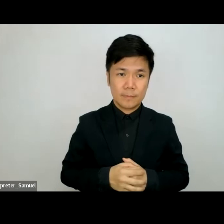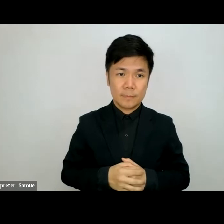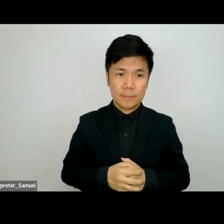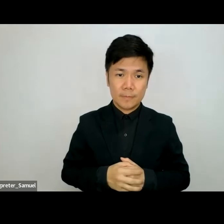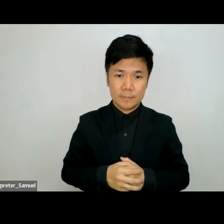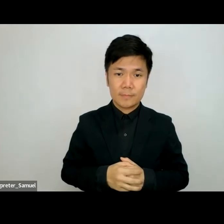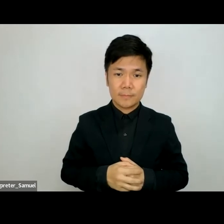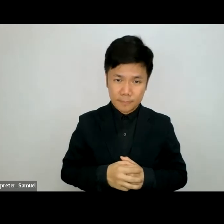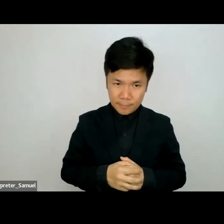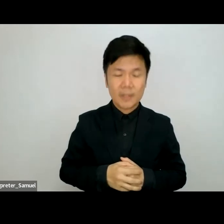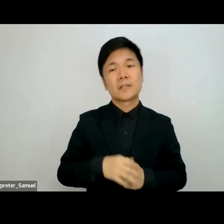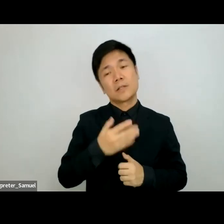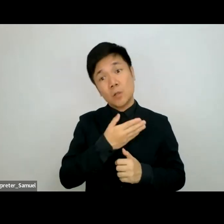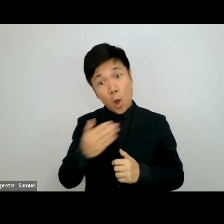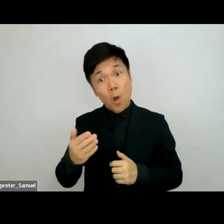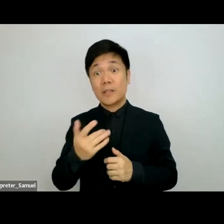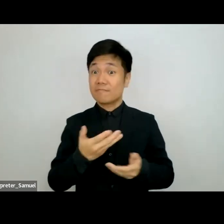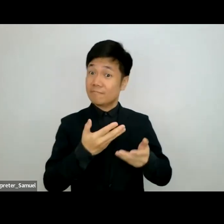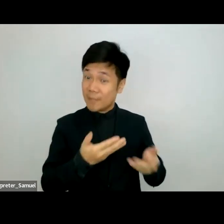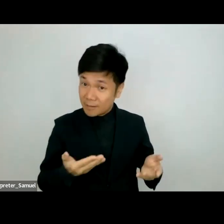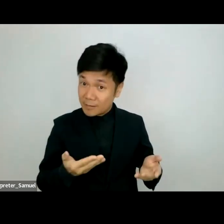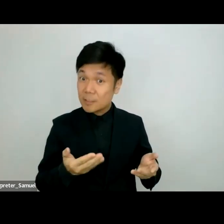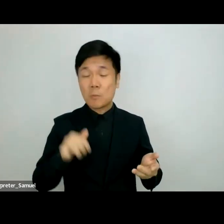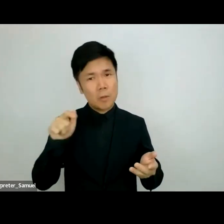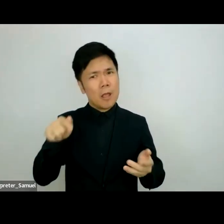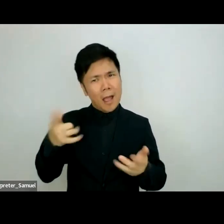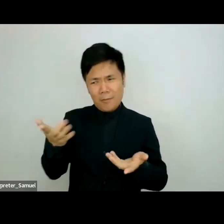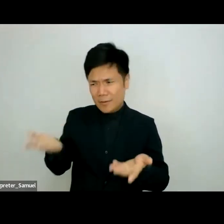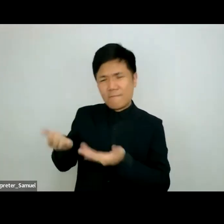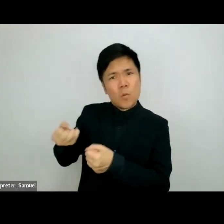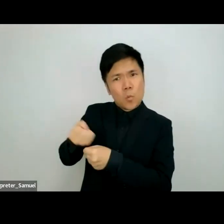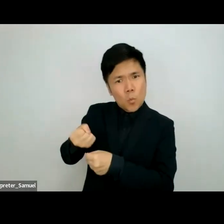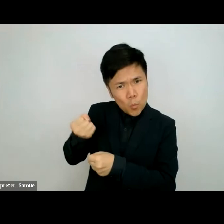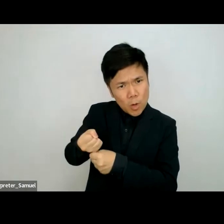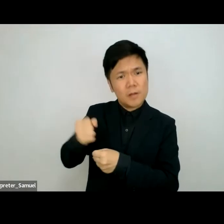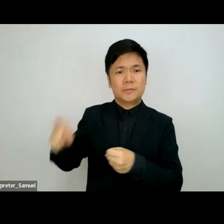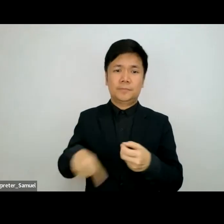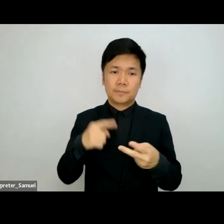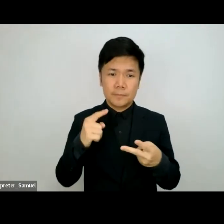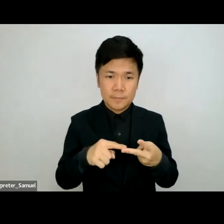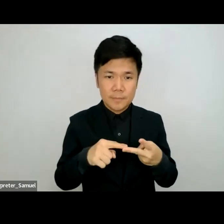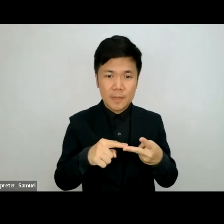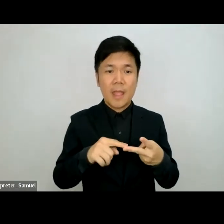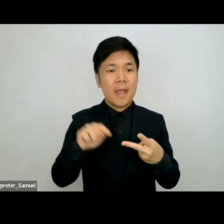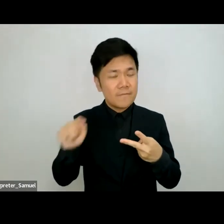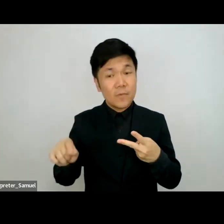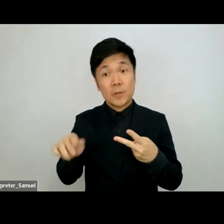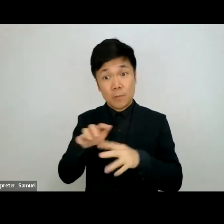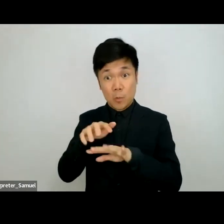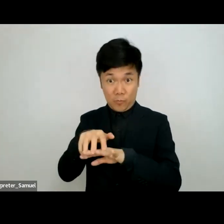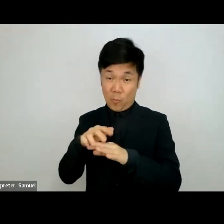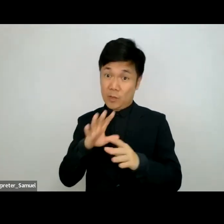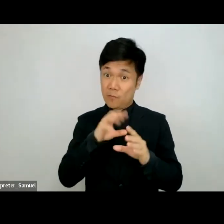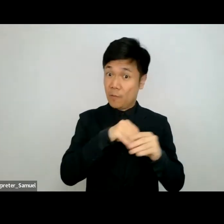les moyens de subsistance, y compris les actions d'agriculture,